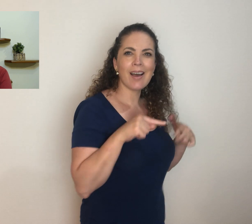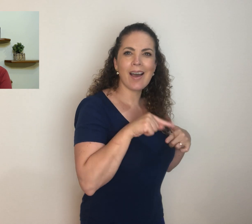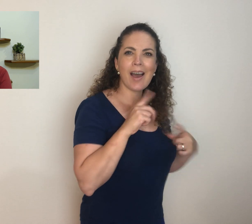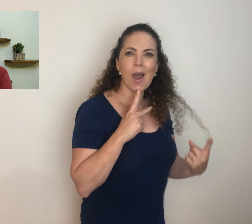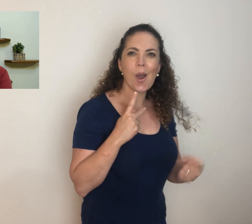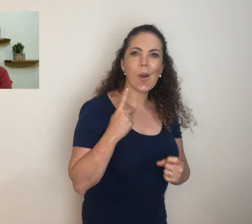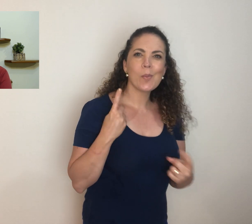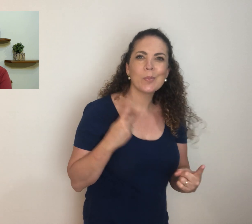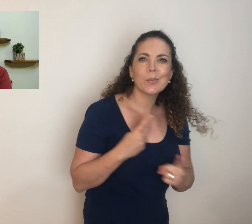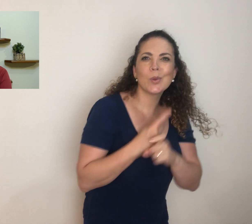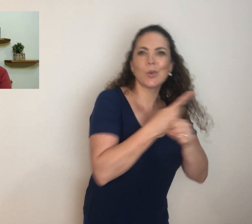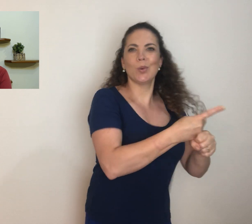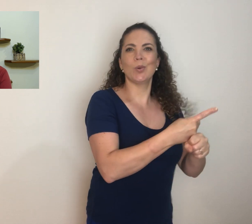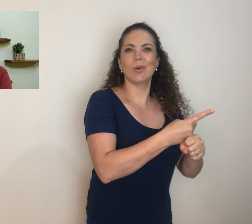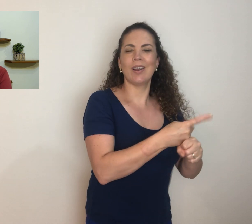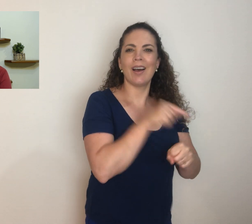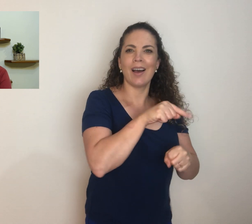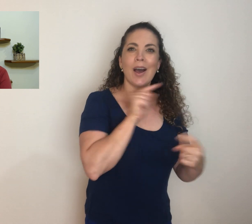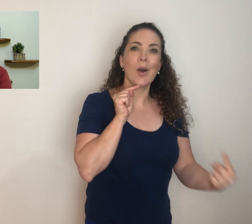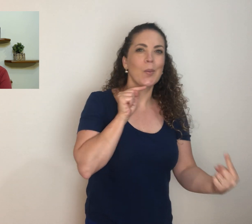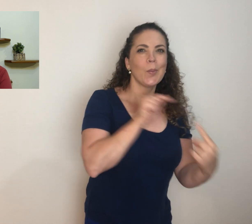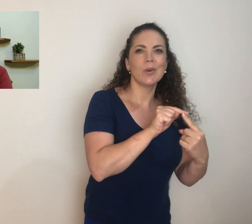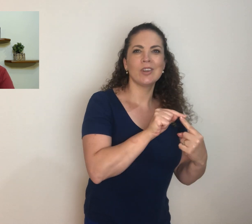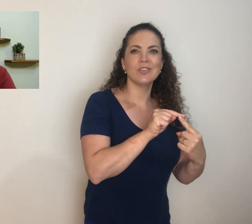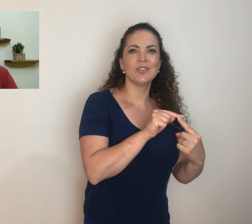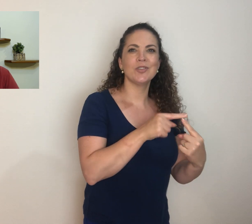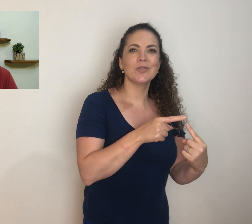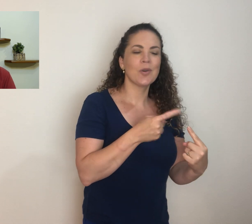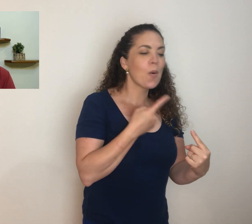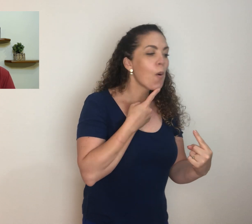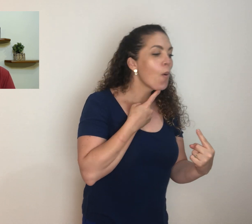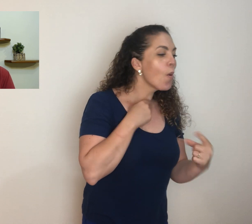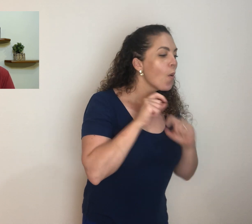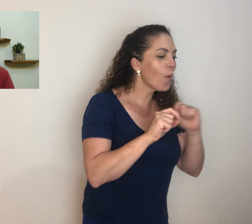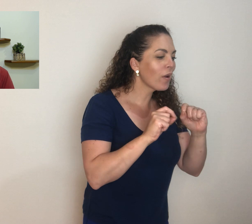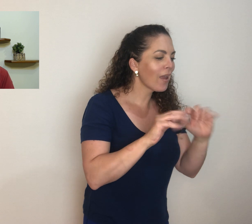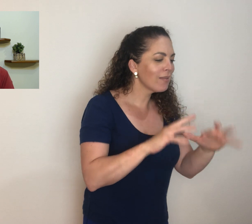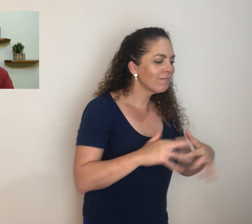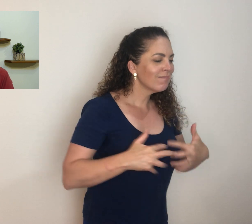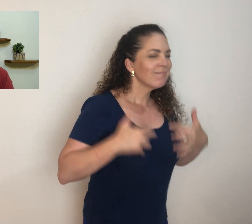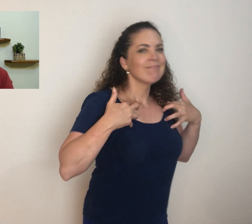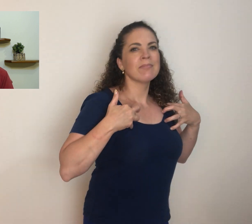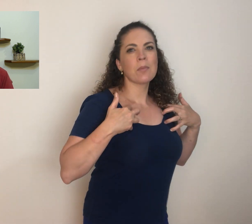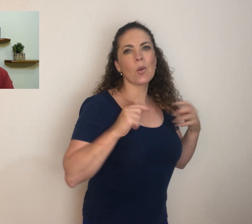um propósito obstinado desta sociedade, de quase todos os homens.